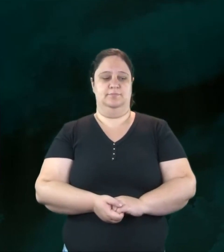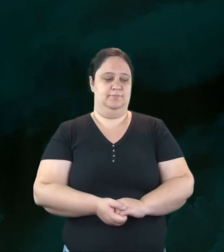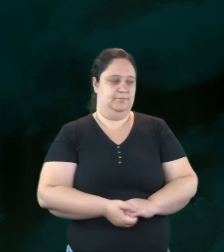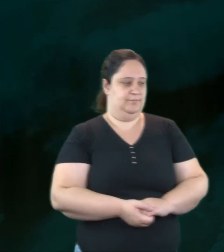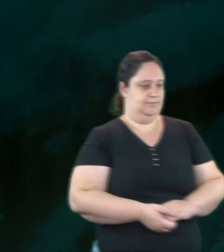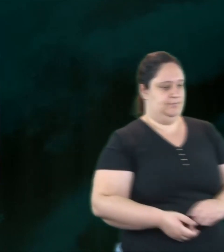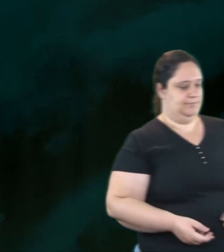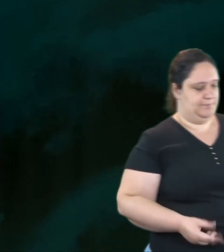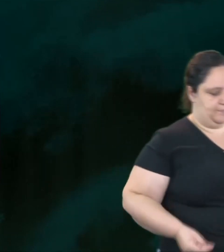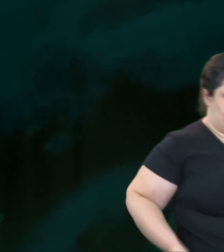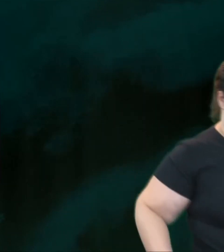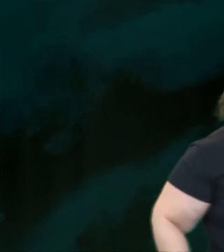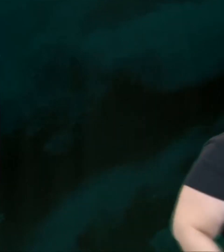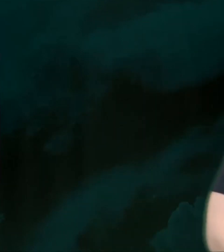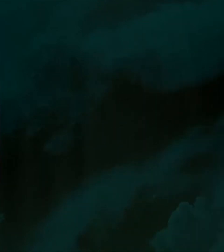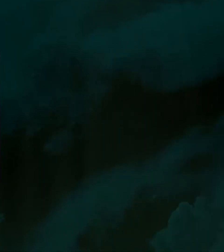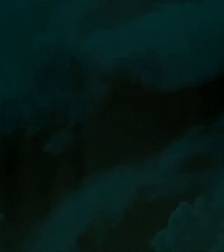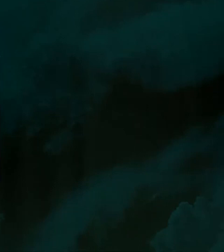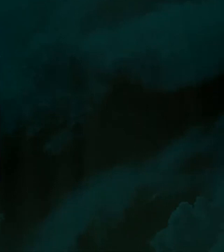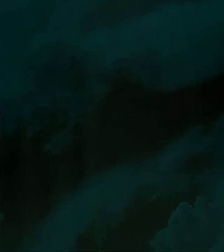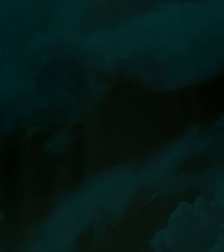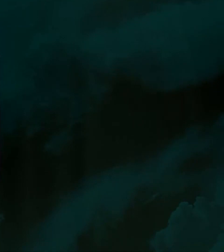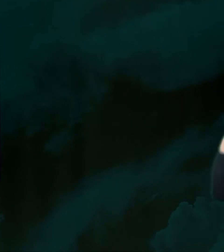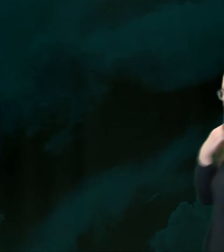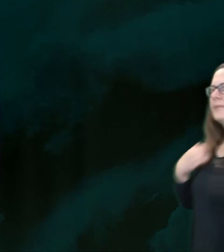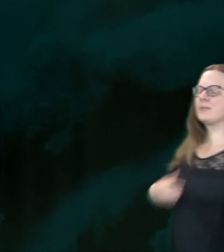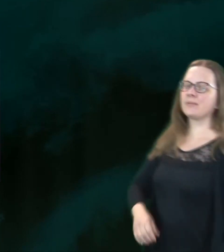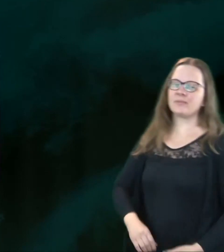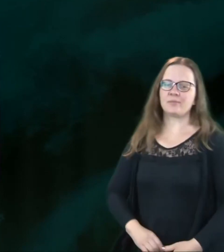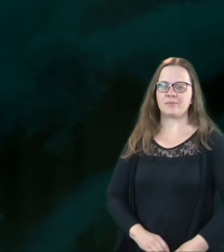para tutelar, para ser